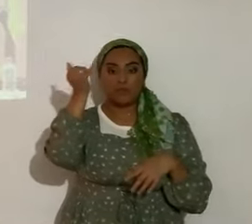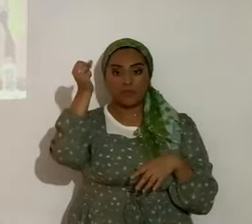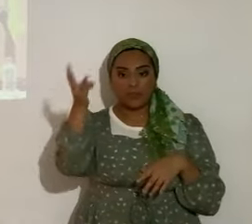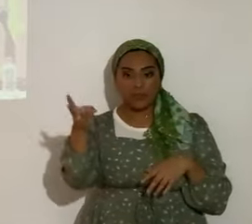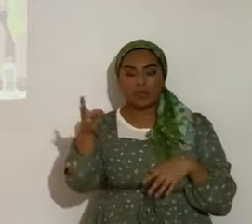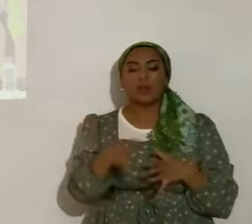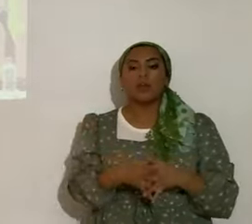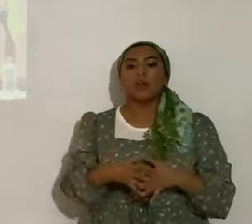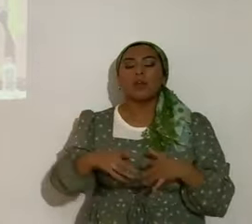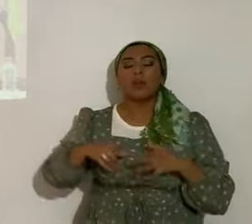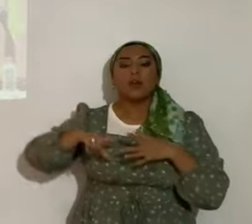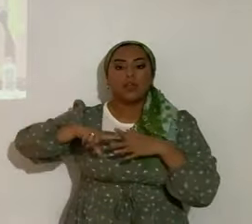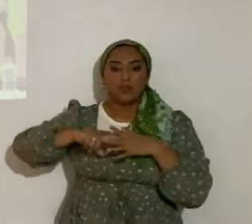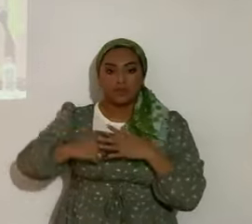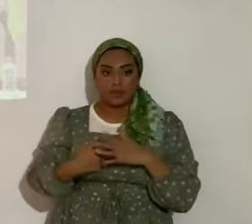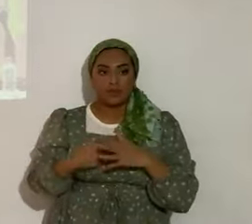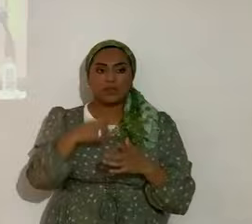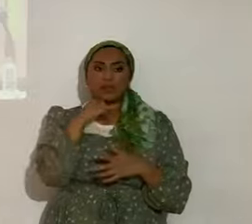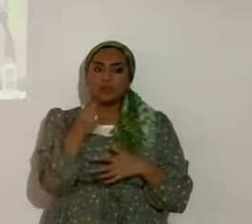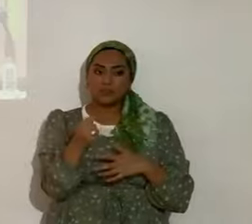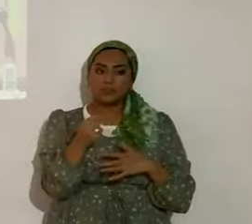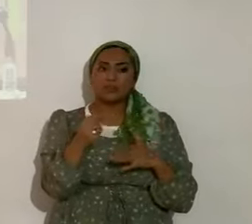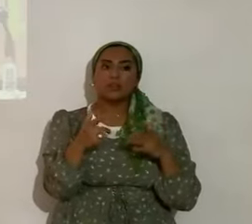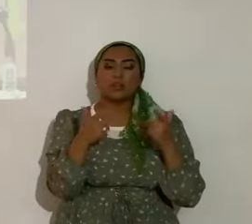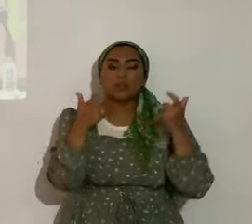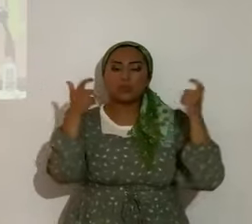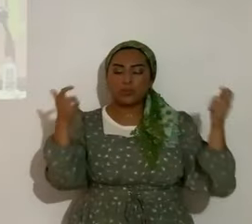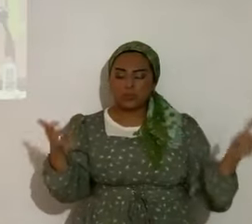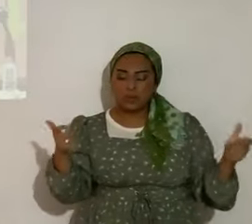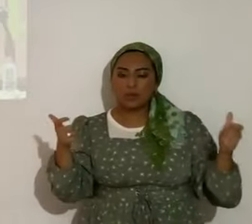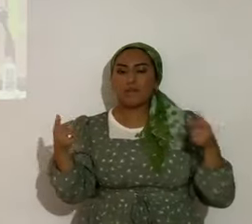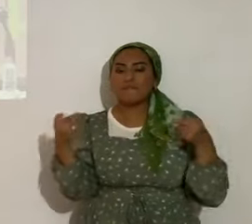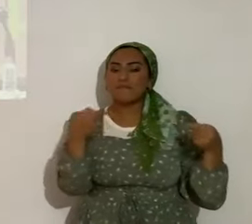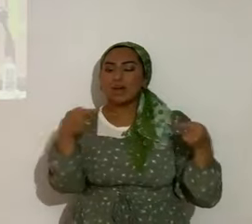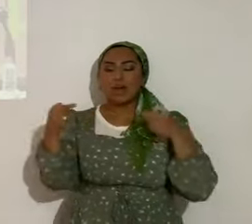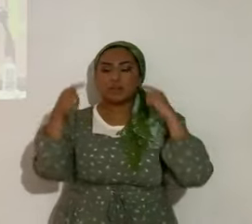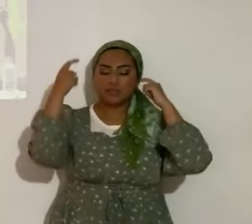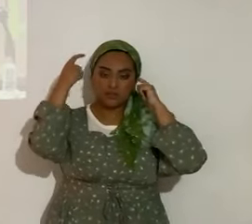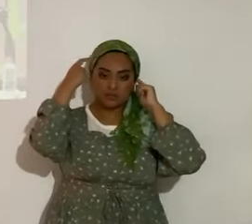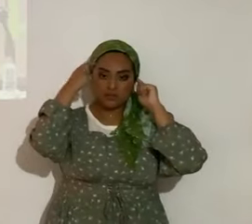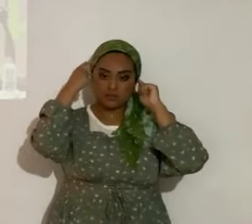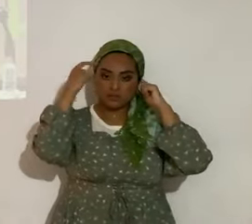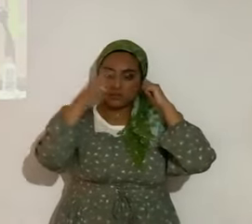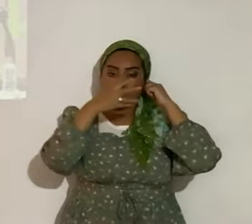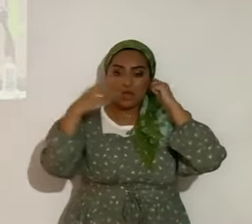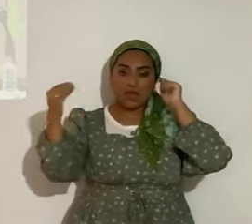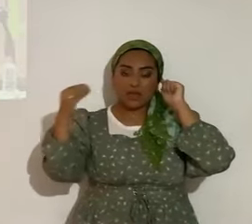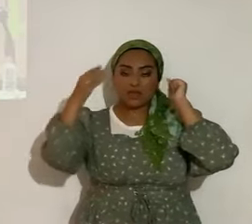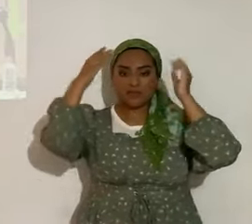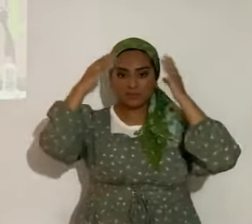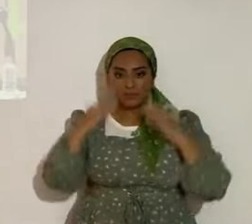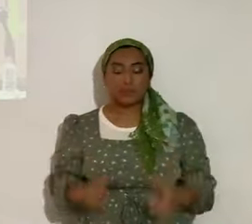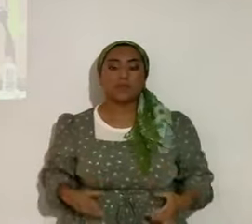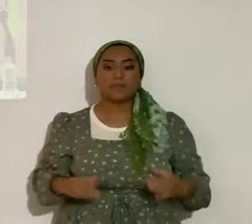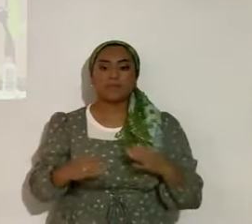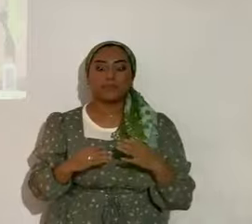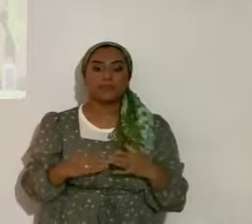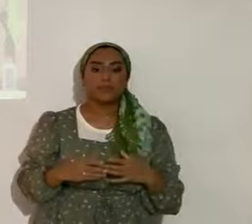Mashiach, en un inicio es una gran lucha mental y física. Y